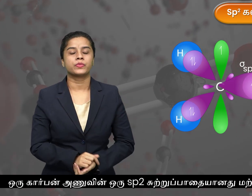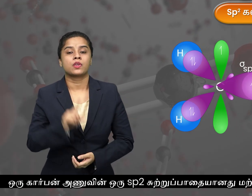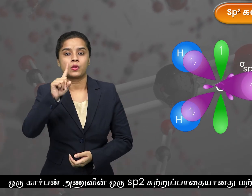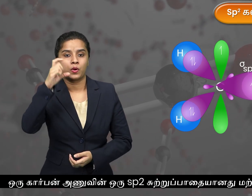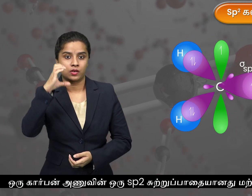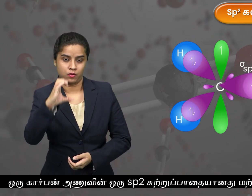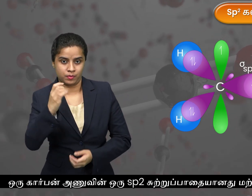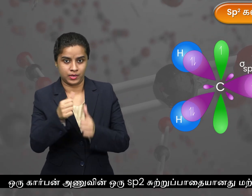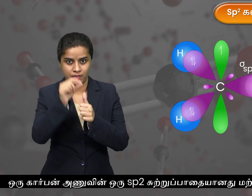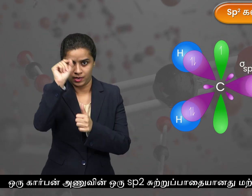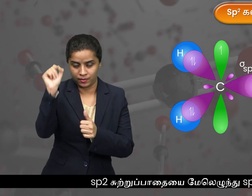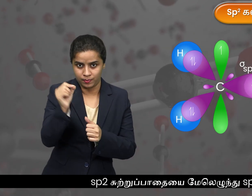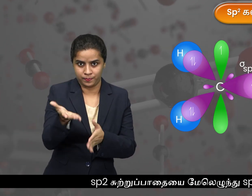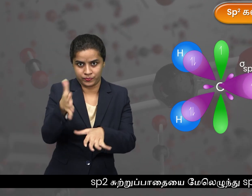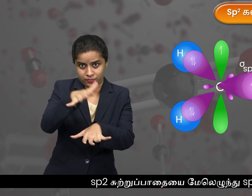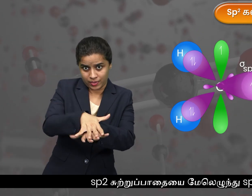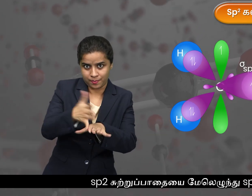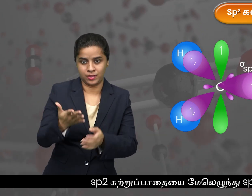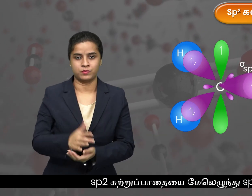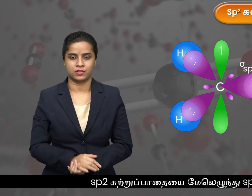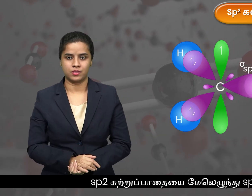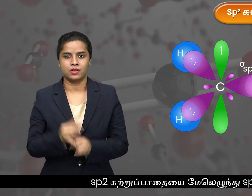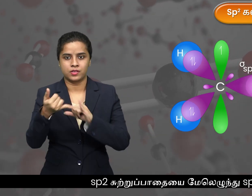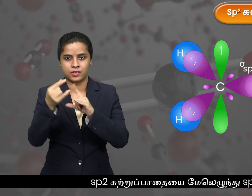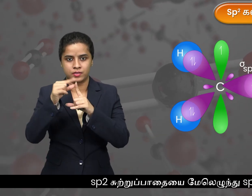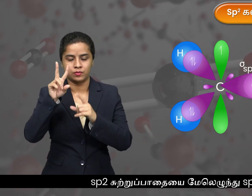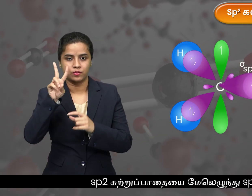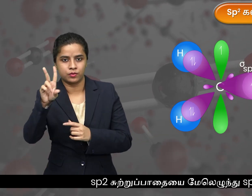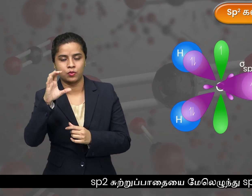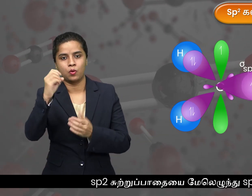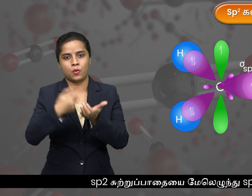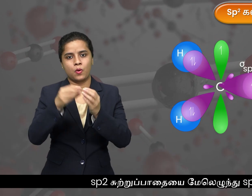மற்ற கார்பன் அணுவின் sp2 சுற்றுப்பாதையை மேல் பொறுத்து